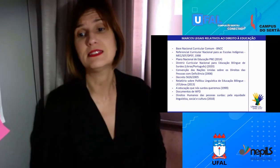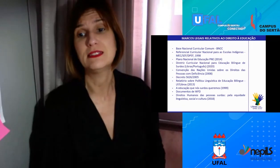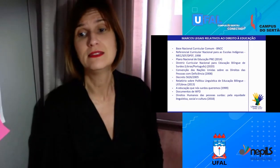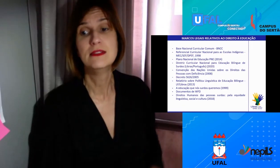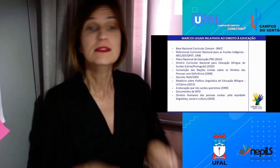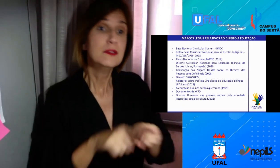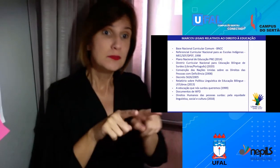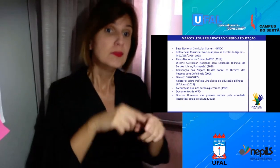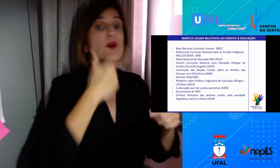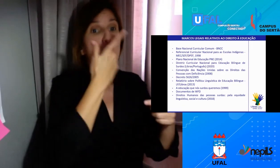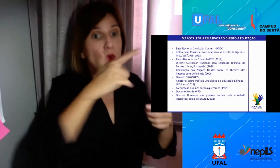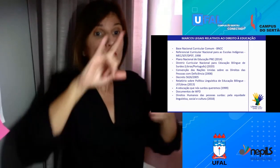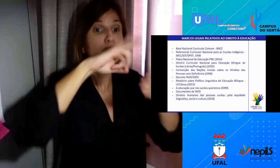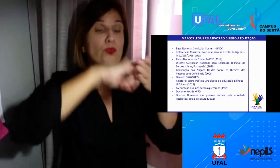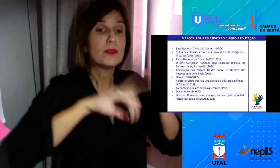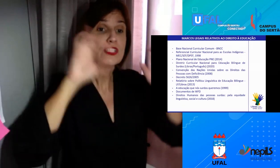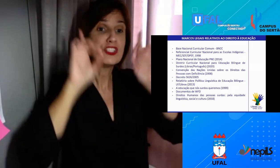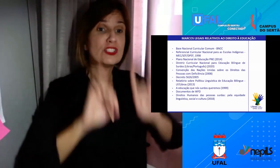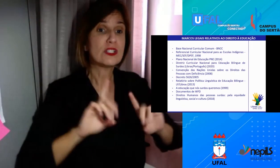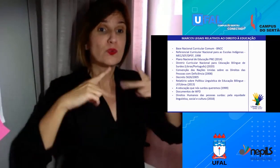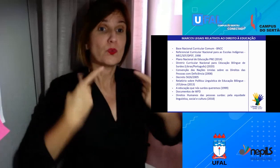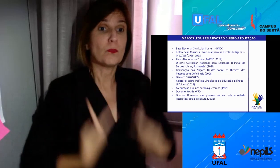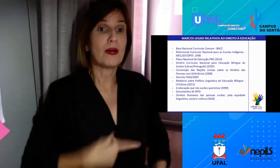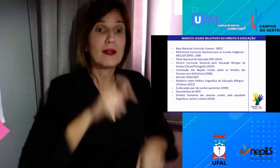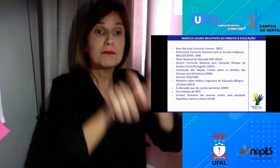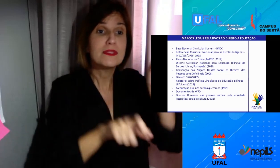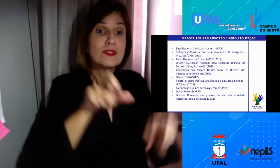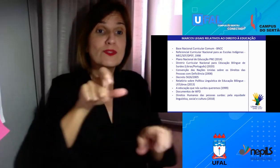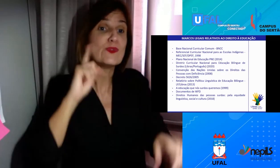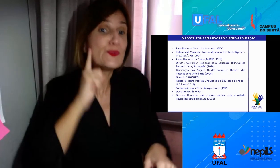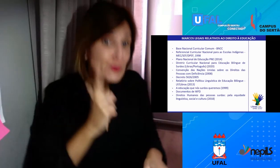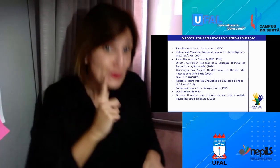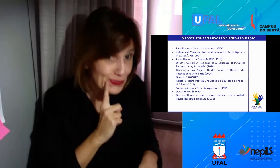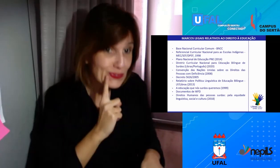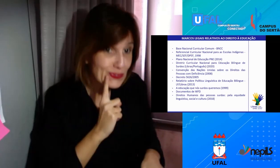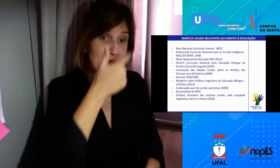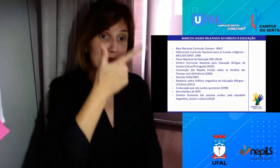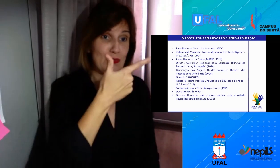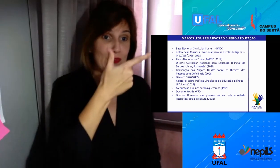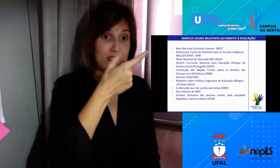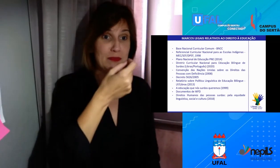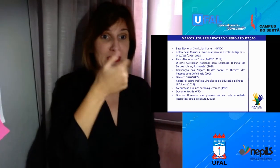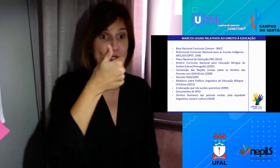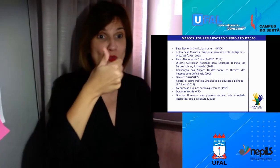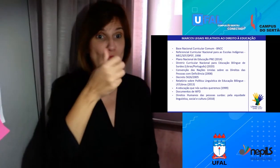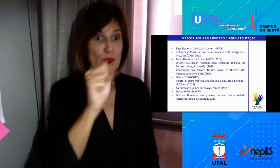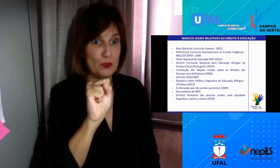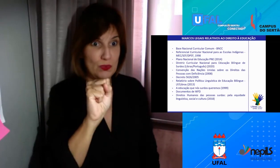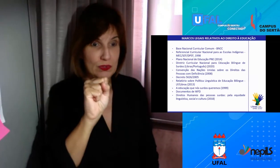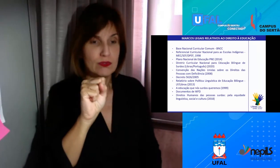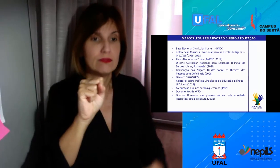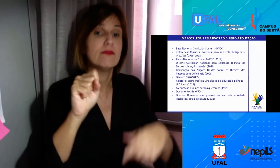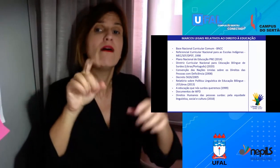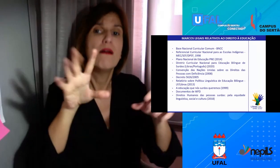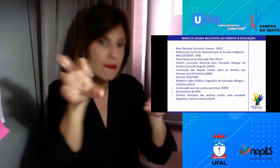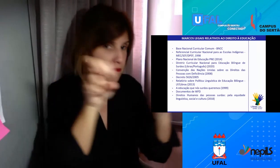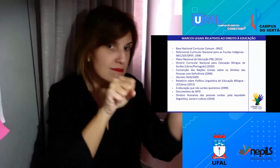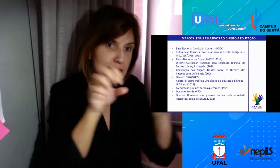tivemos também outros documentos, como a Declaração dos Direitos Humanos, a partir